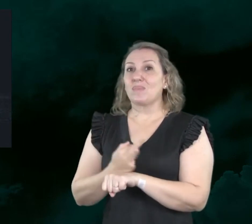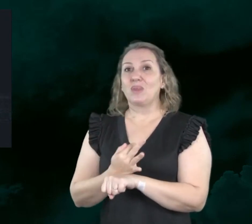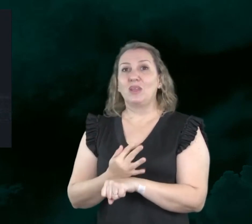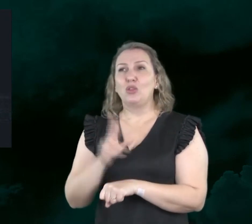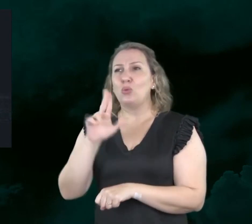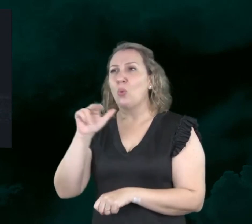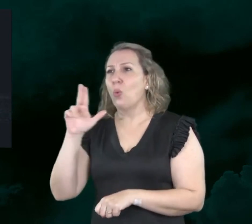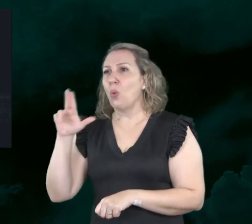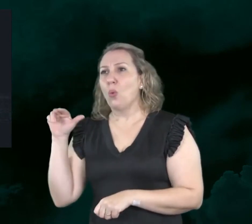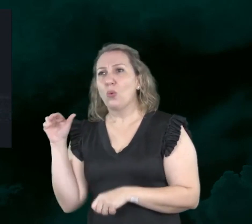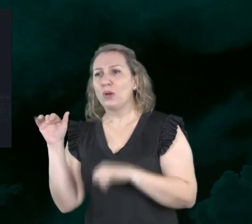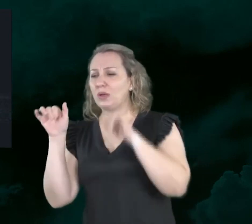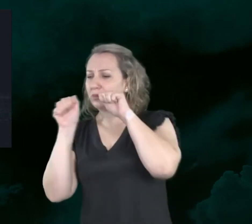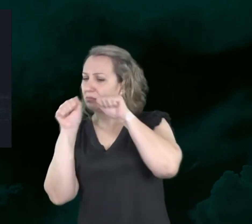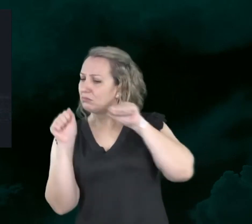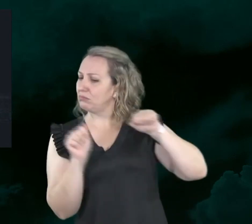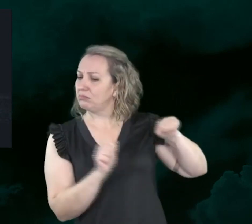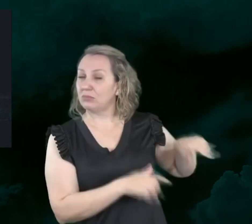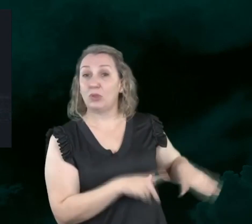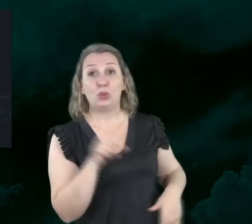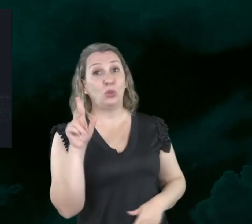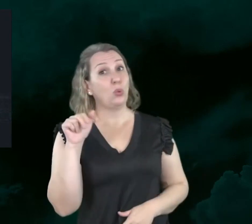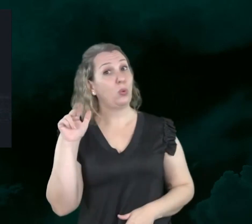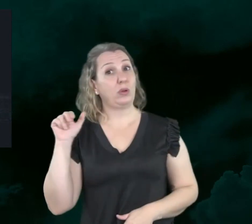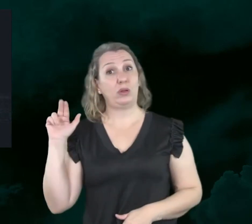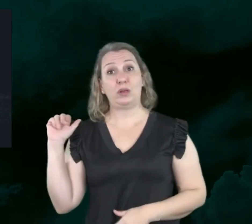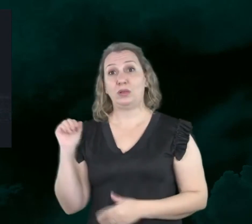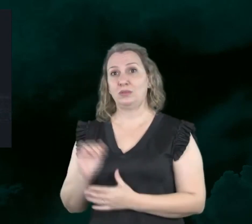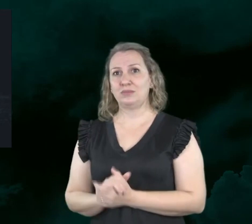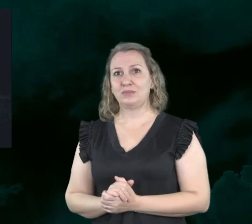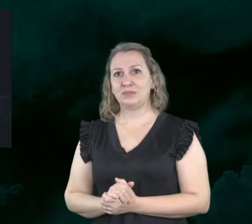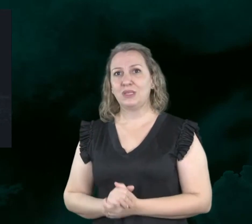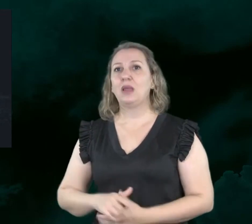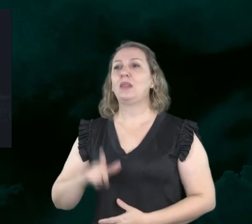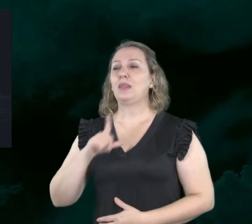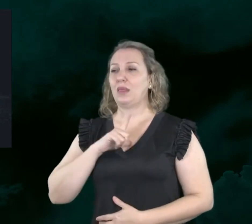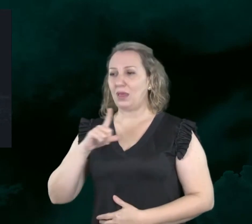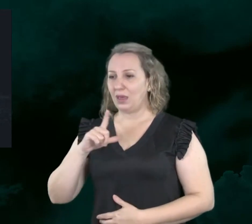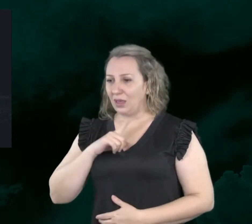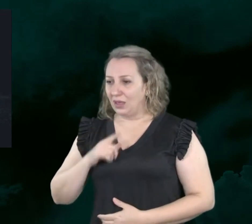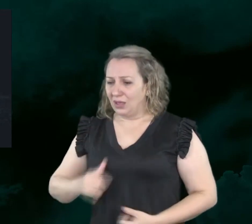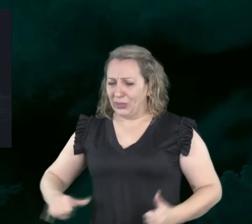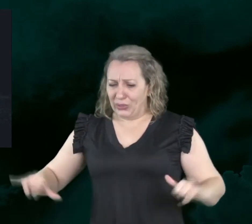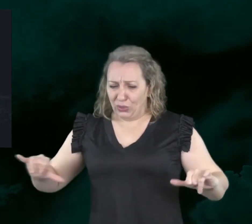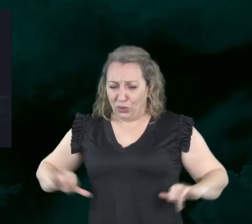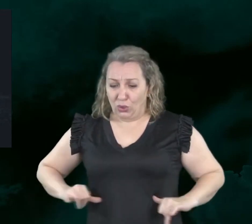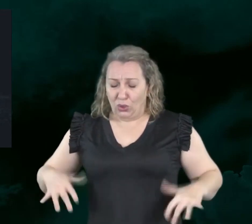provações ou sofrimentos. Ó, queridos irmãos,